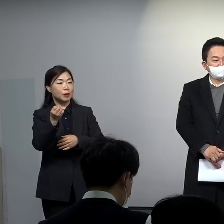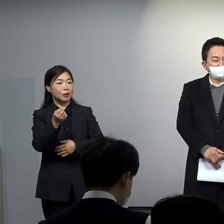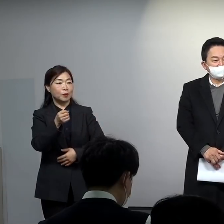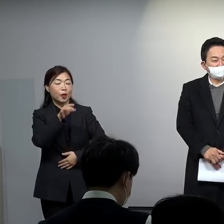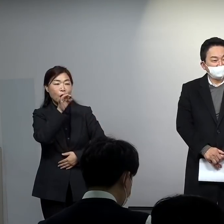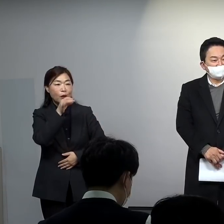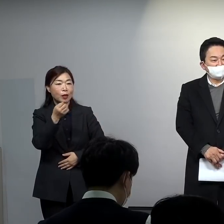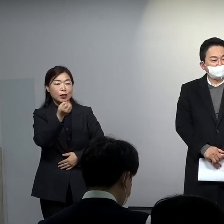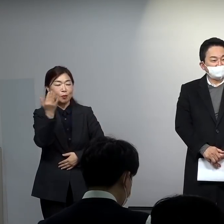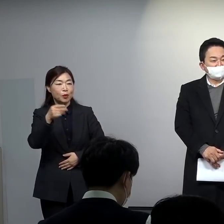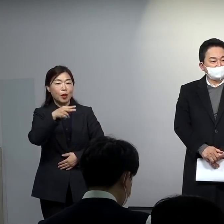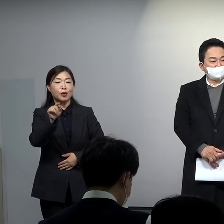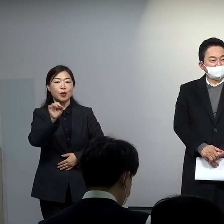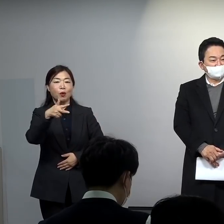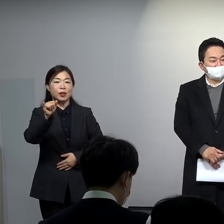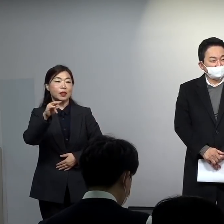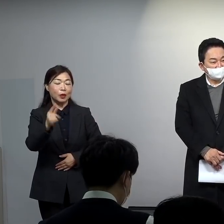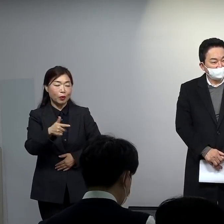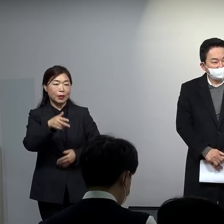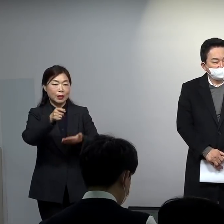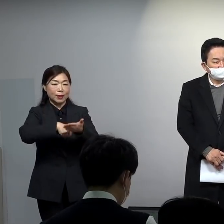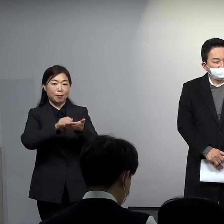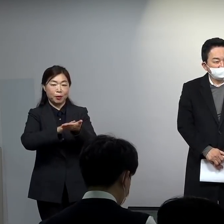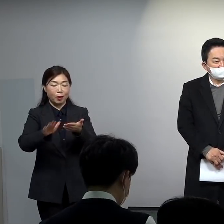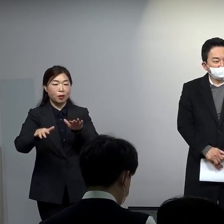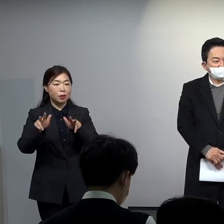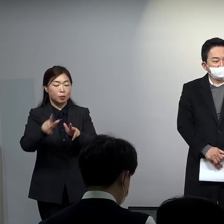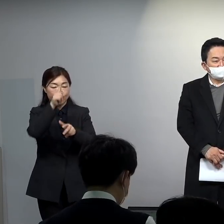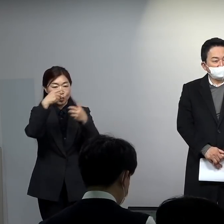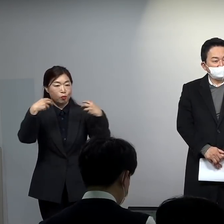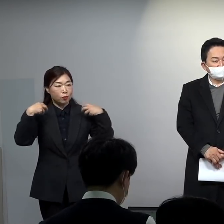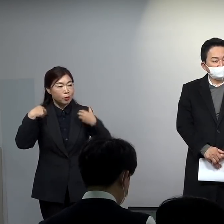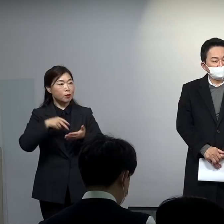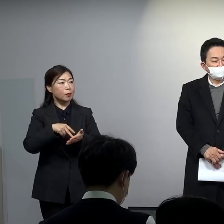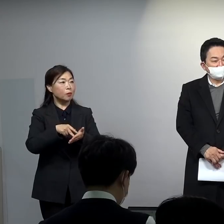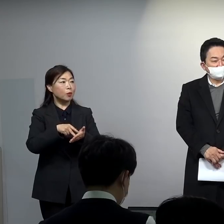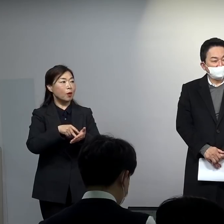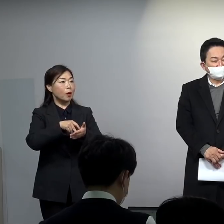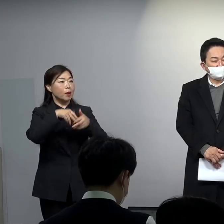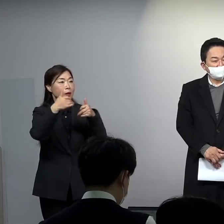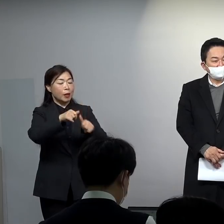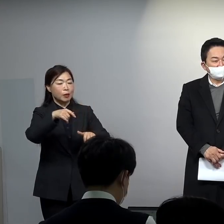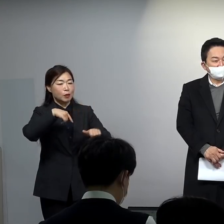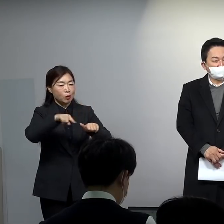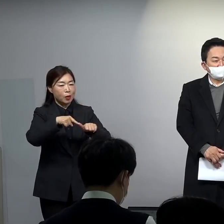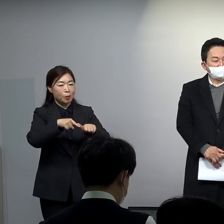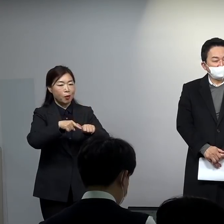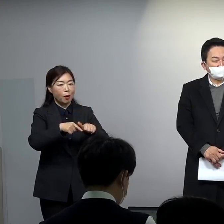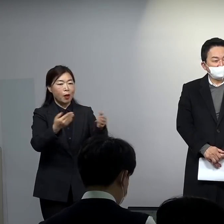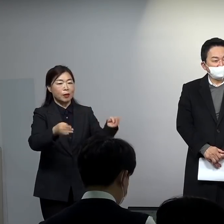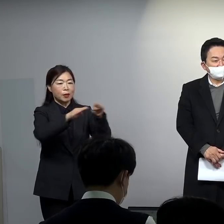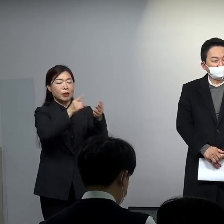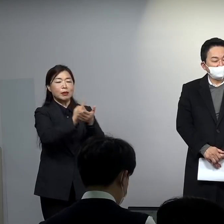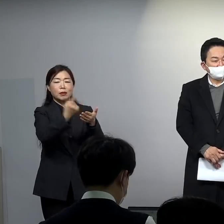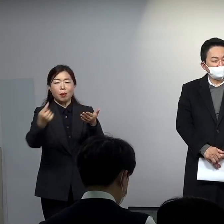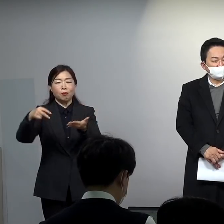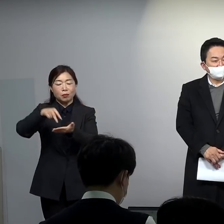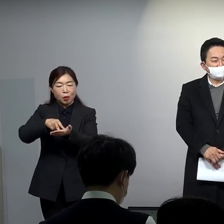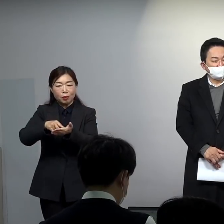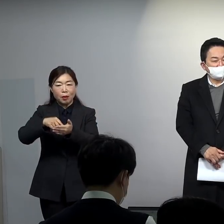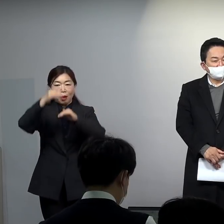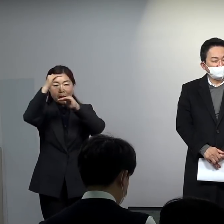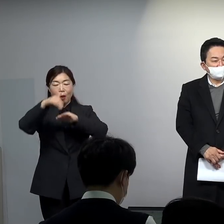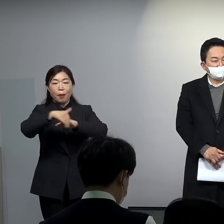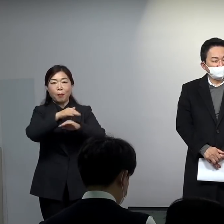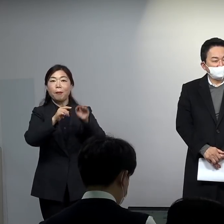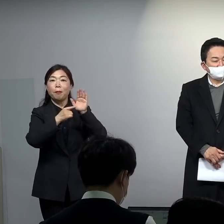성재원입니다. 네, 저 중앙일보 성재원입니다. 그 지금 정부에서 장애인 정책으로 탈시설을 좀 로드맵을 발표를